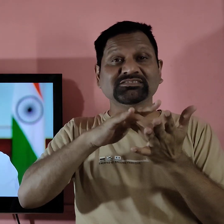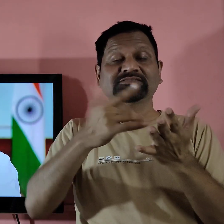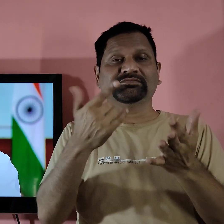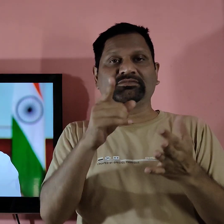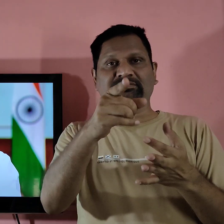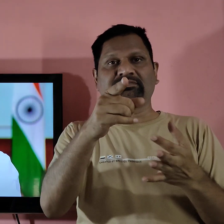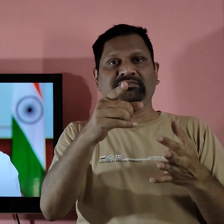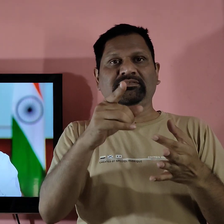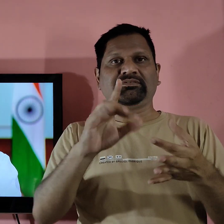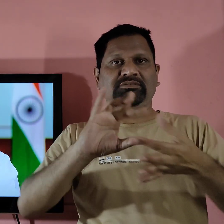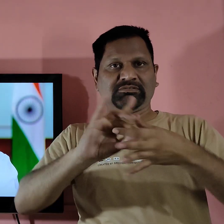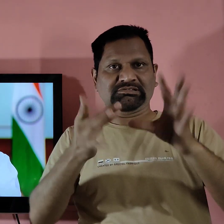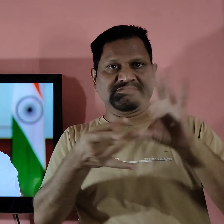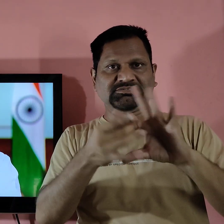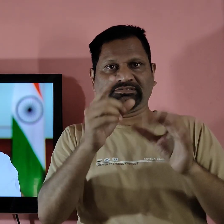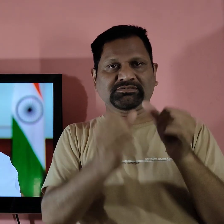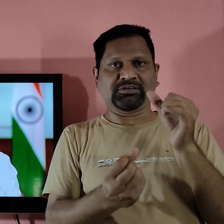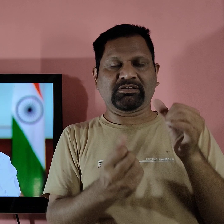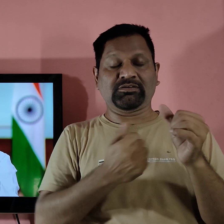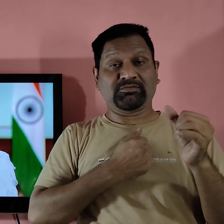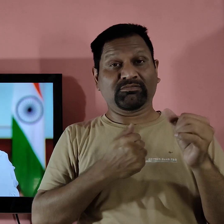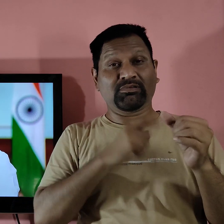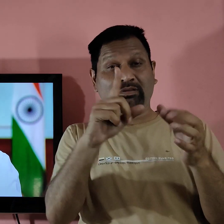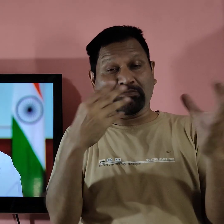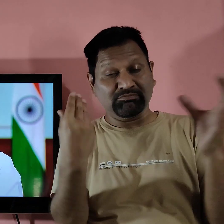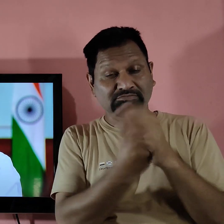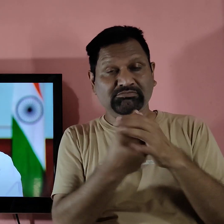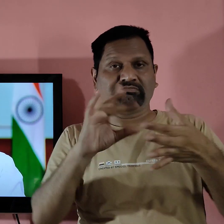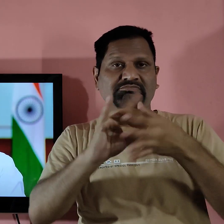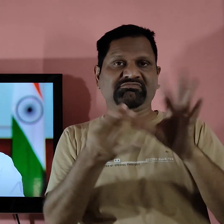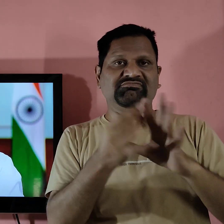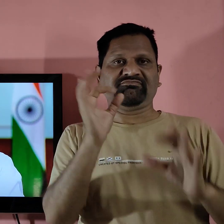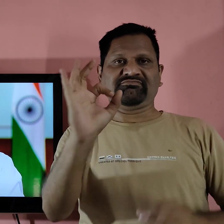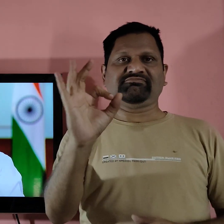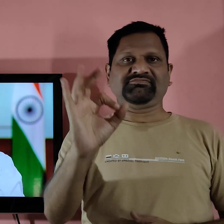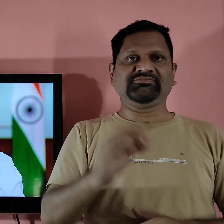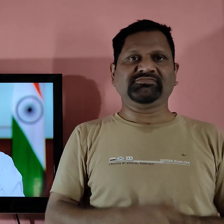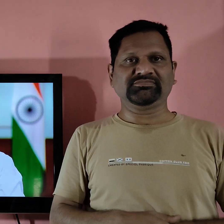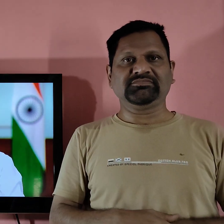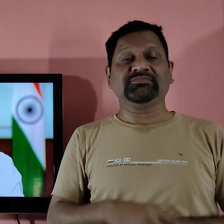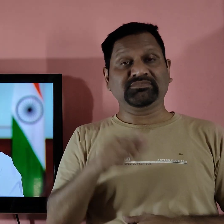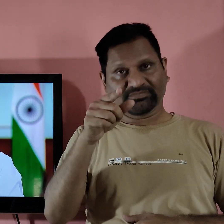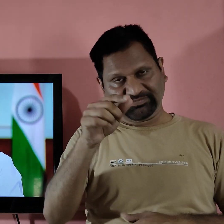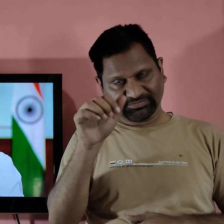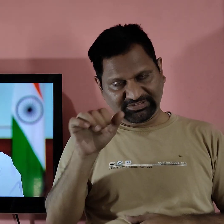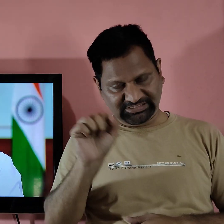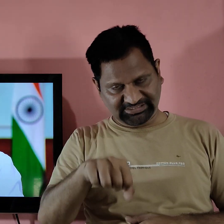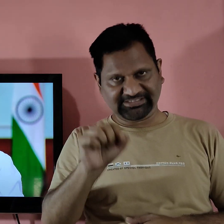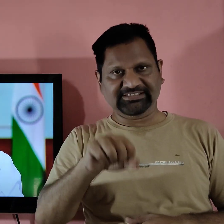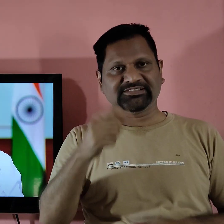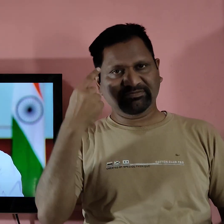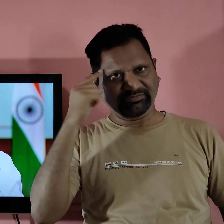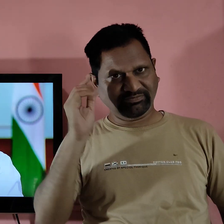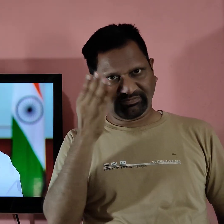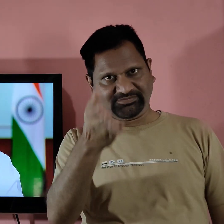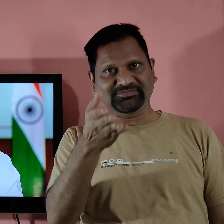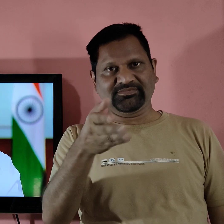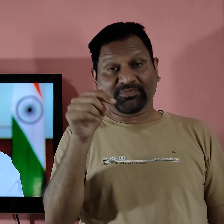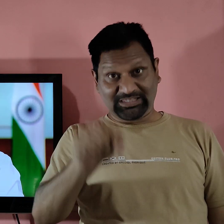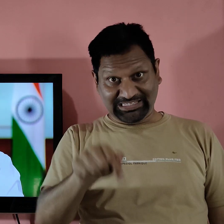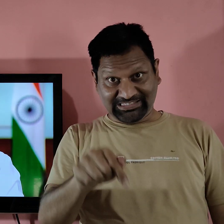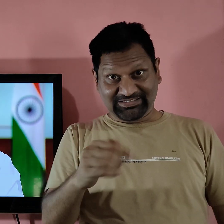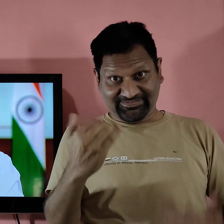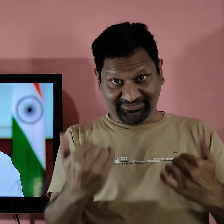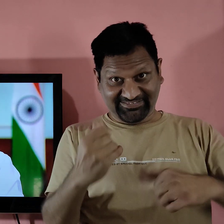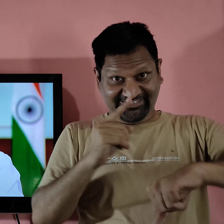संगठन या एकजुटता में ही होता है। और इसलिए आज की परिस्थिति